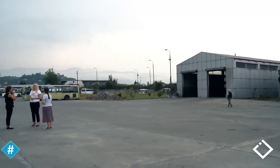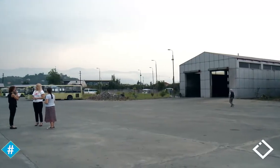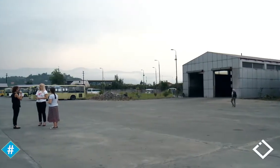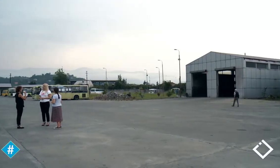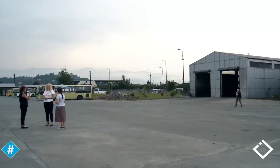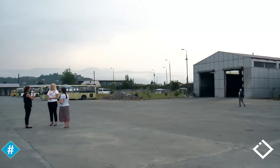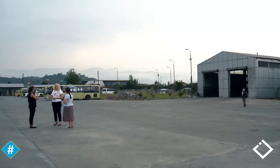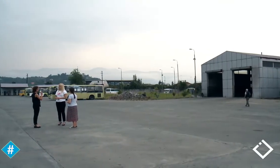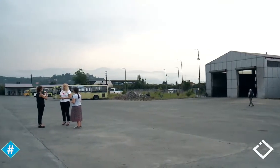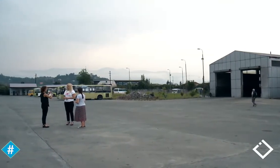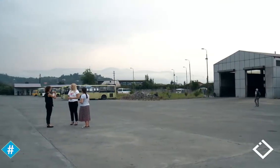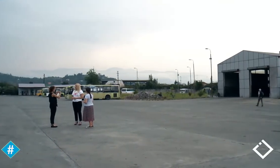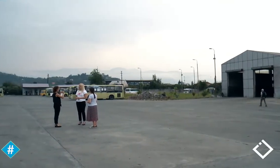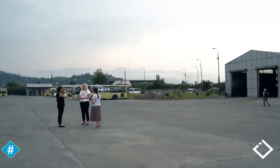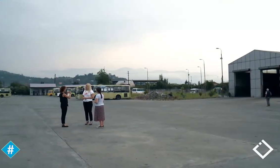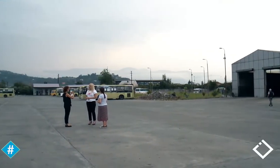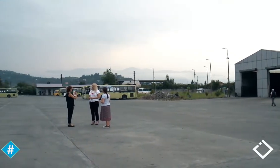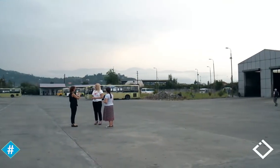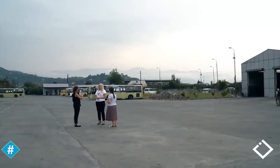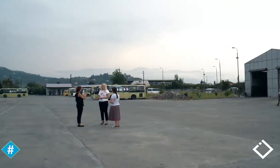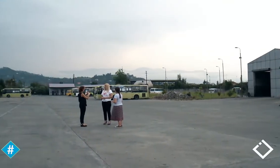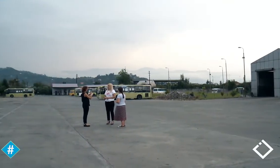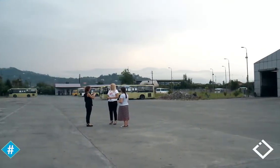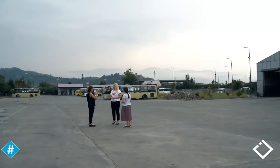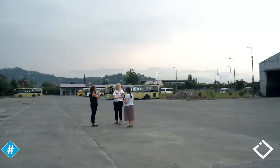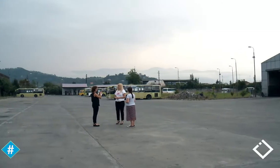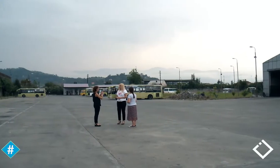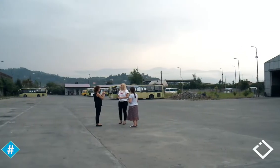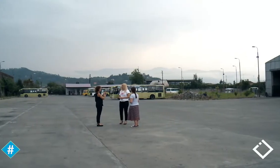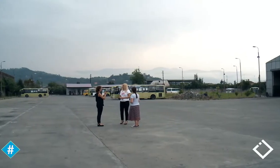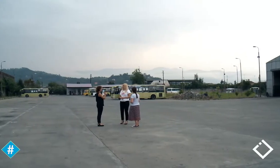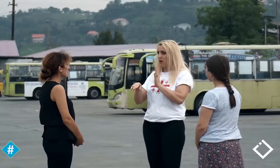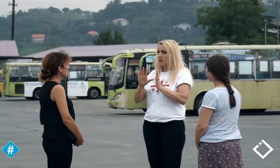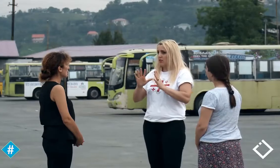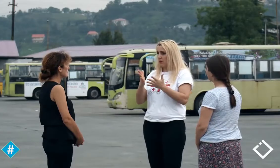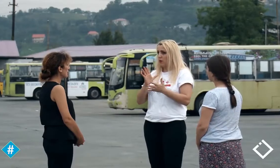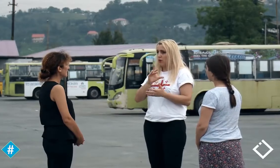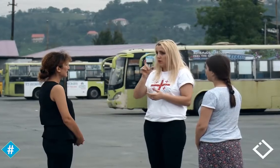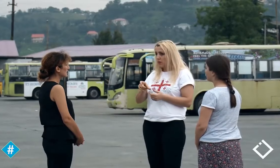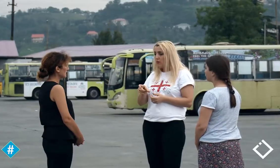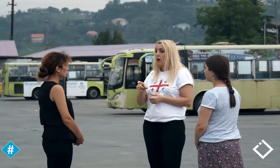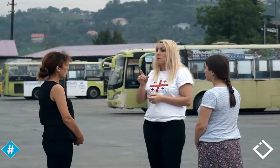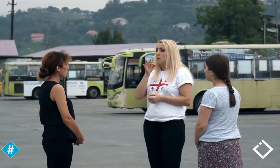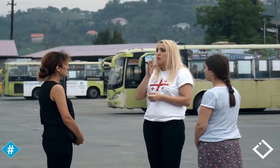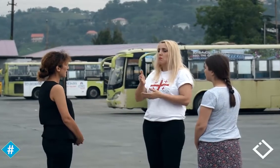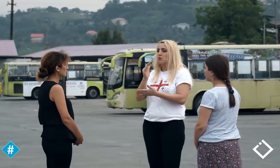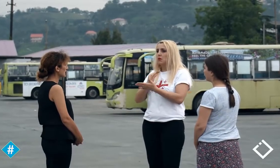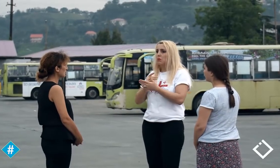რა ხერხს მიმართავთ? მაგალითად თუ არის ავტობუსში შემთხვევა რომ მაგალითად ბარათი არ მუშაობს და ამის გამო